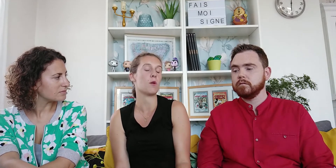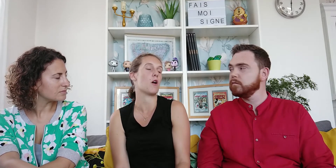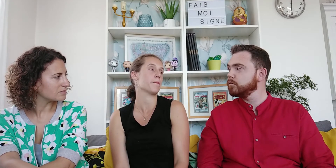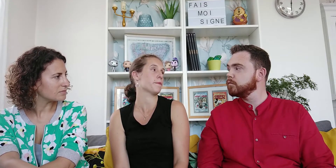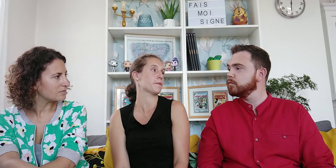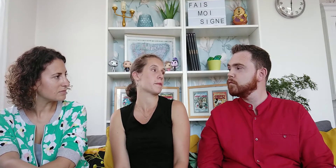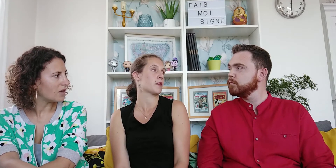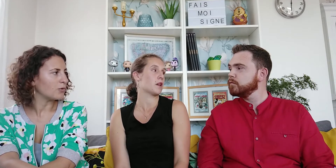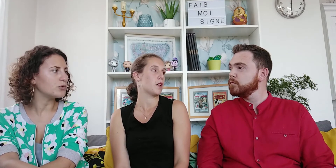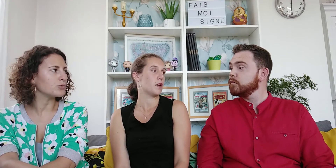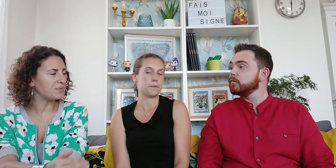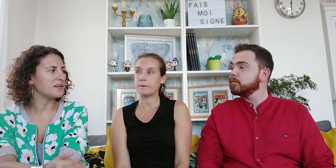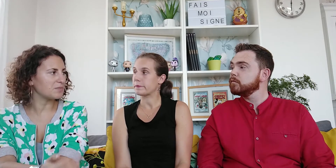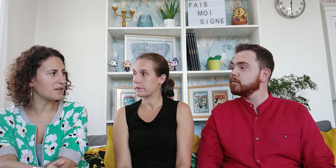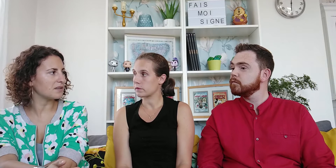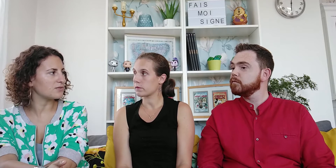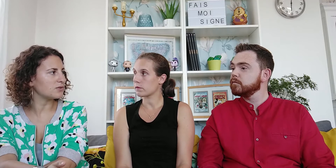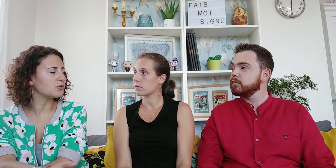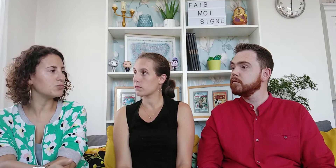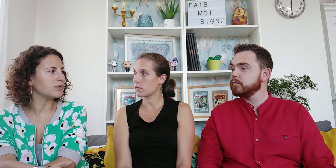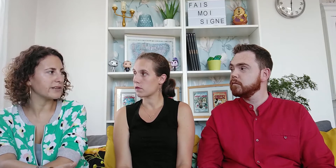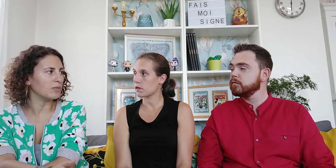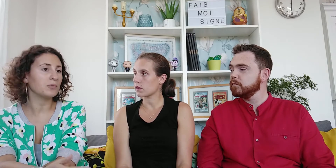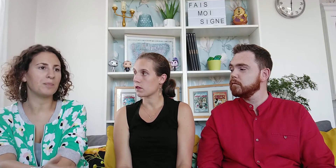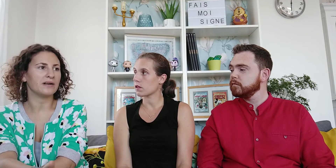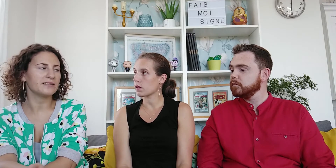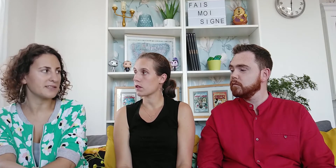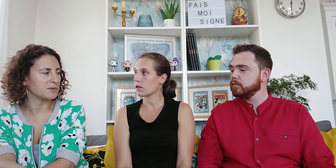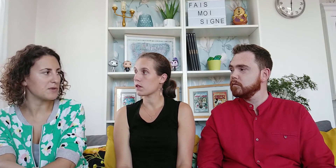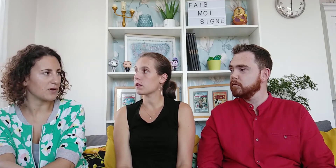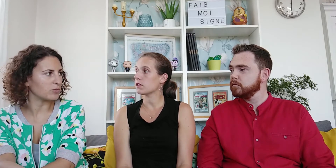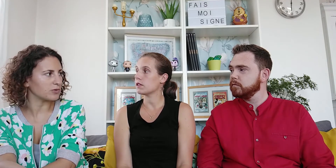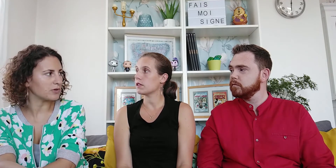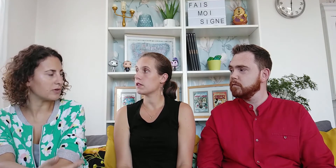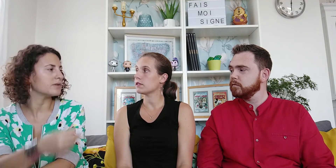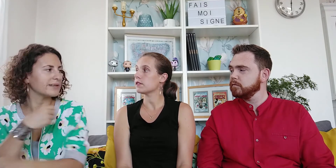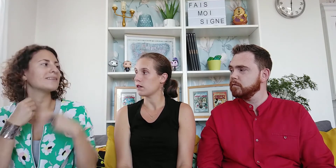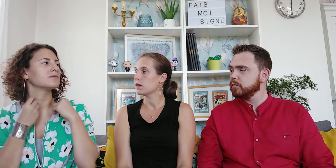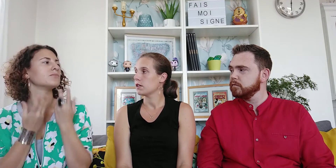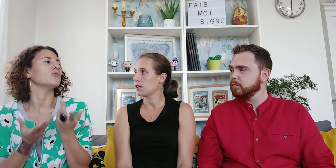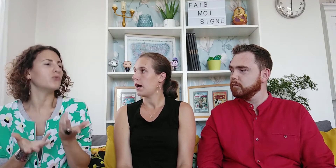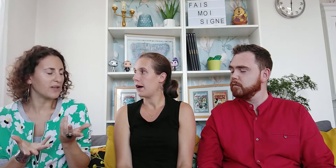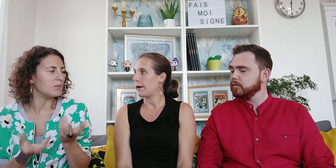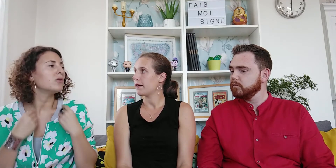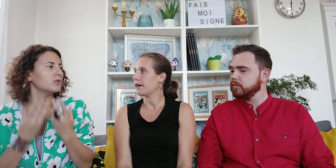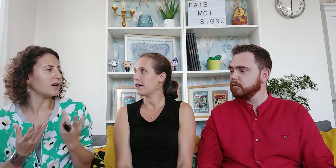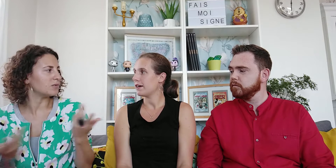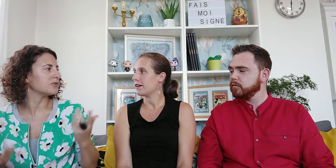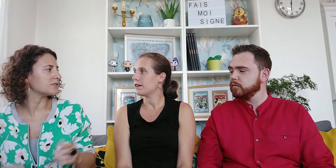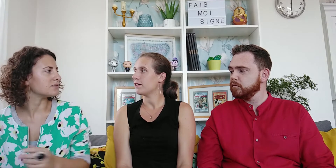mois. Oui, donc bien avant, pouvoir clairement parler et s'exprimer, de faire comprendre c'est ça. Vocalement, oralement, ce qu'il